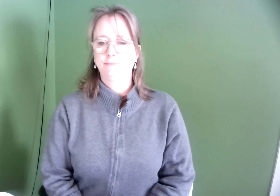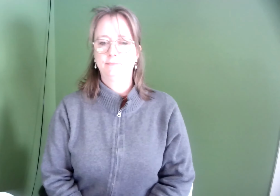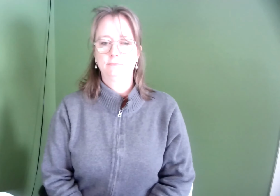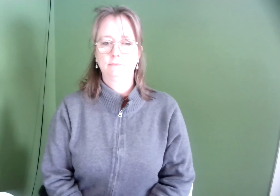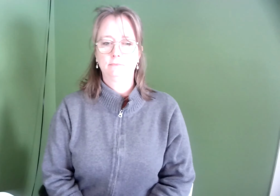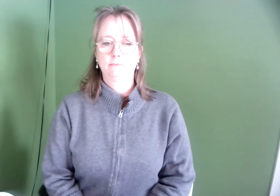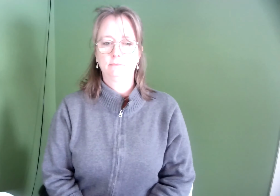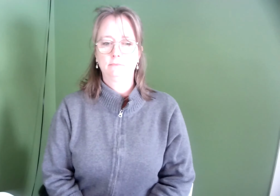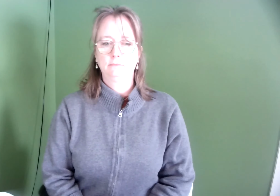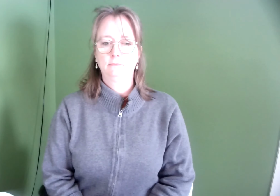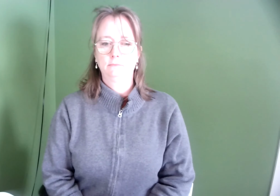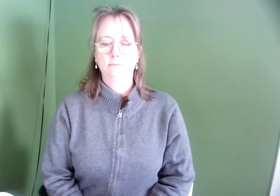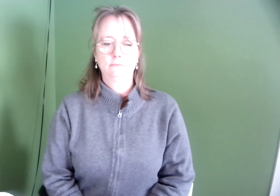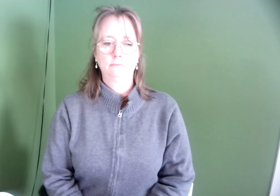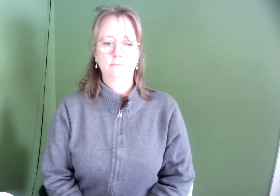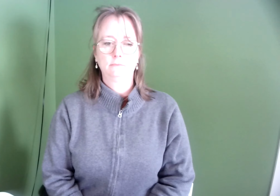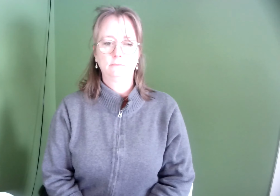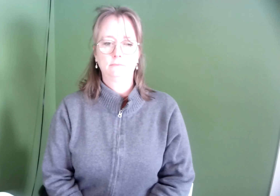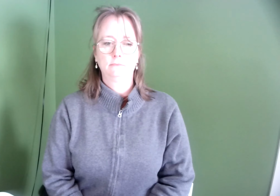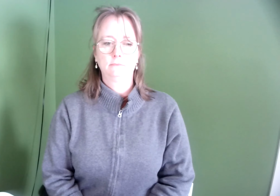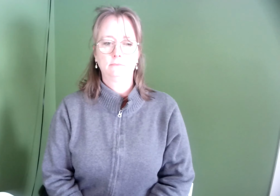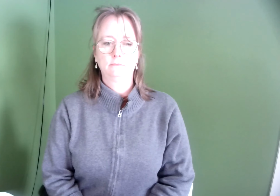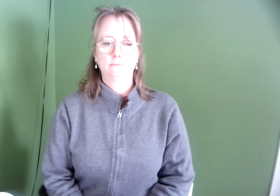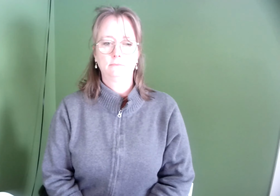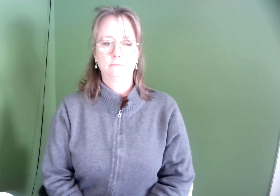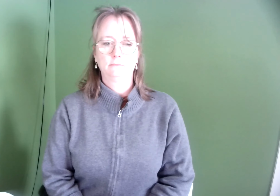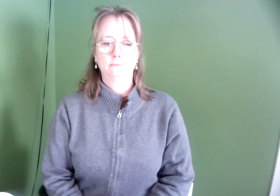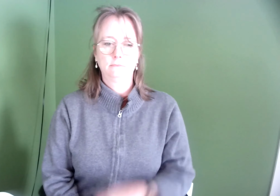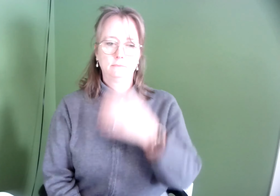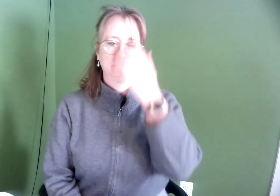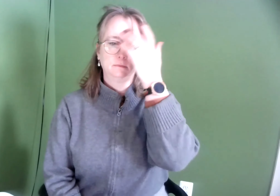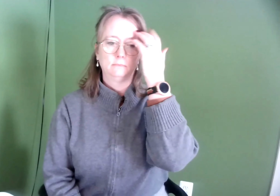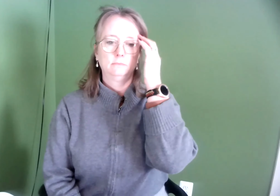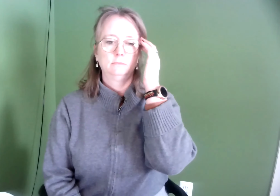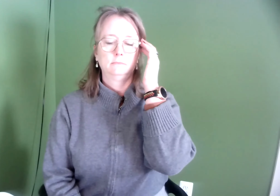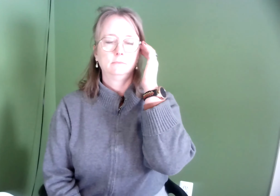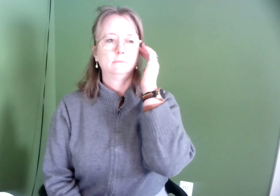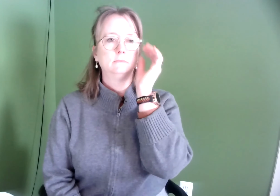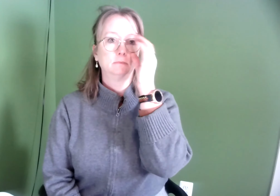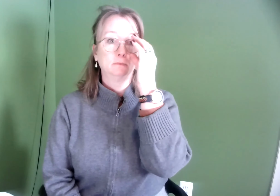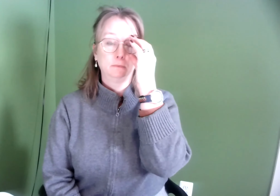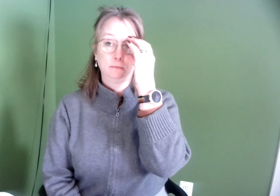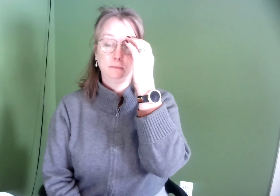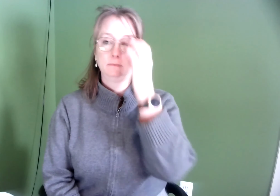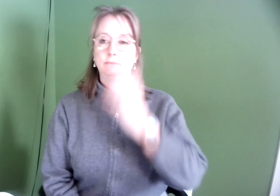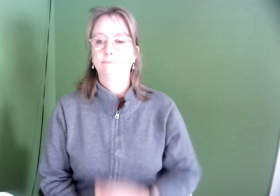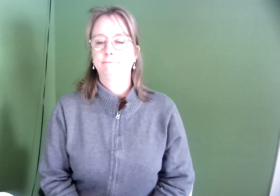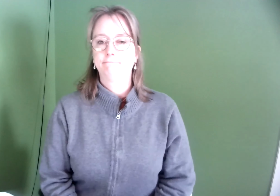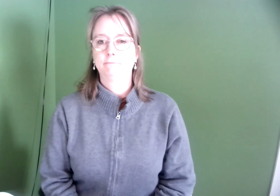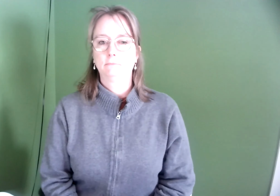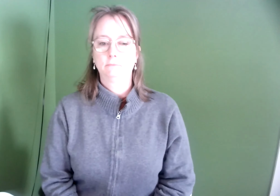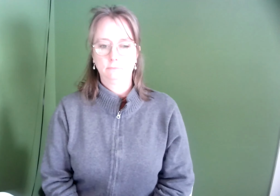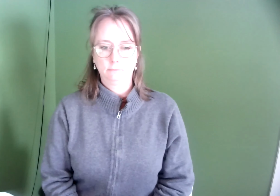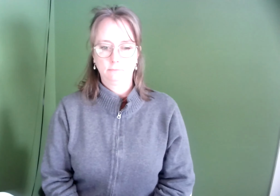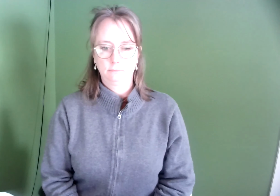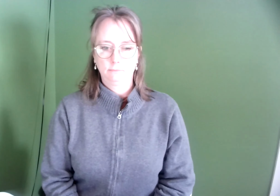hacer y cada uno de ellos tenemos que investigarlo para asegurarnos de que esto sea apto para ARPA. Así que es nuestro primer intento.